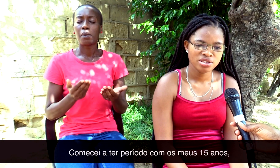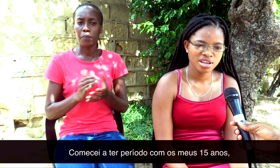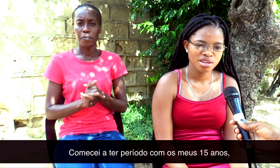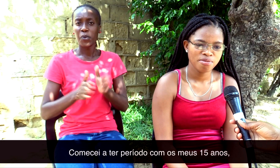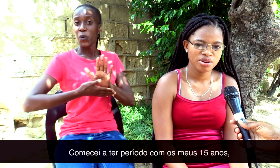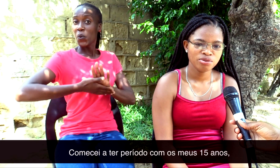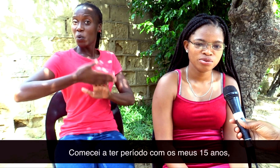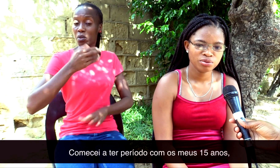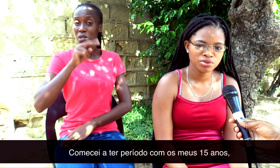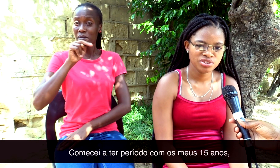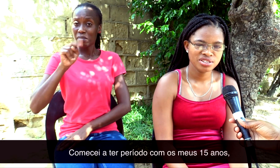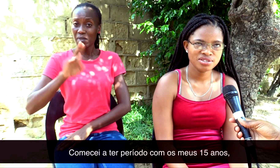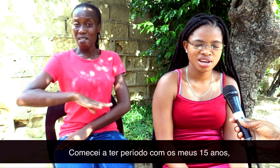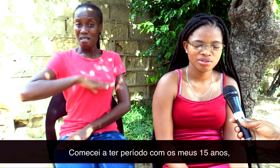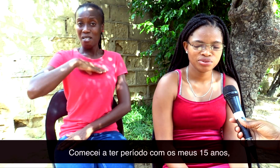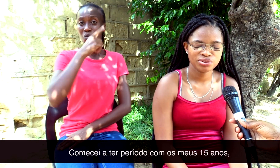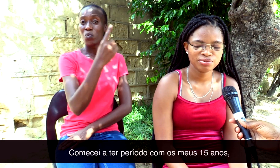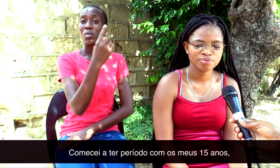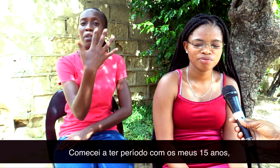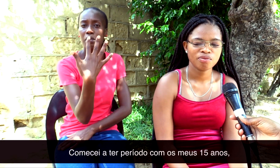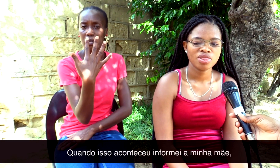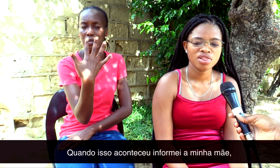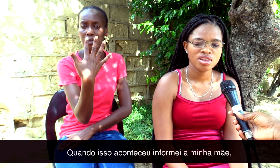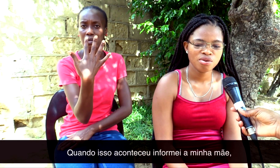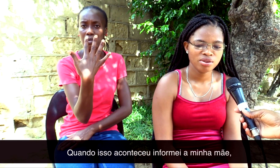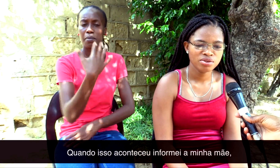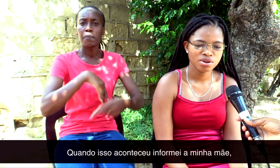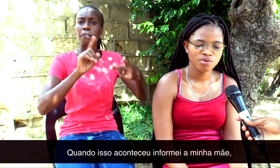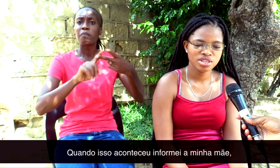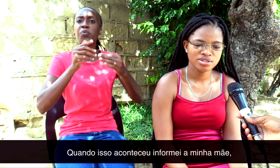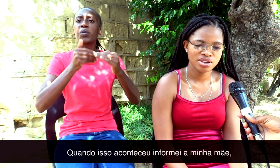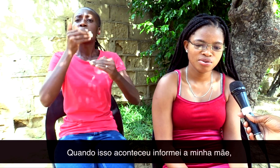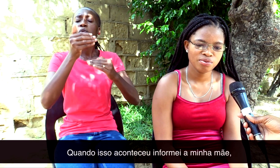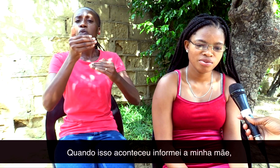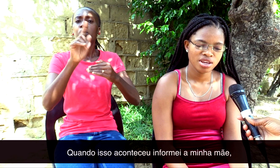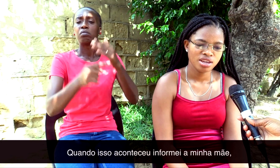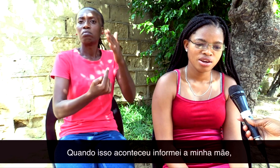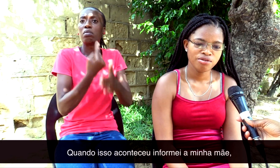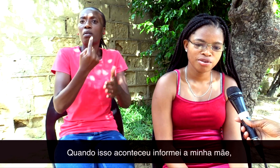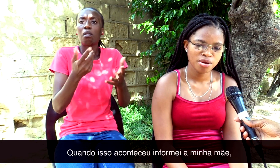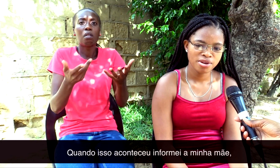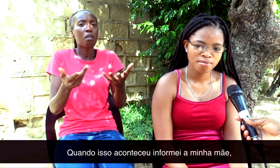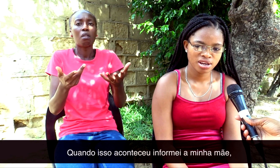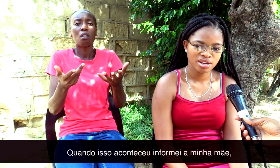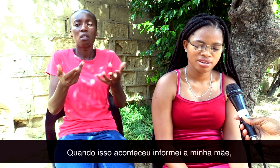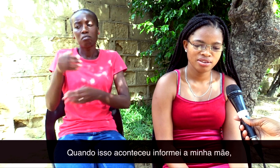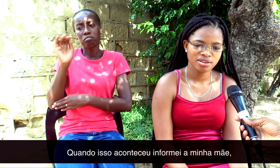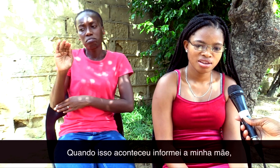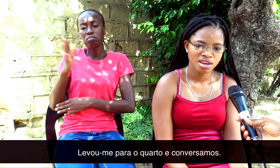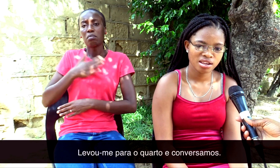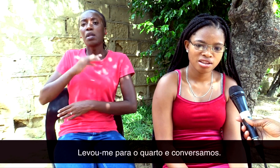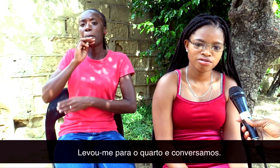Eu comecei a ter período com os meus 15 anos. E quando isso aconteceu, eu informei minha